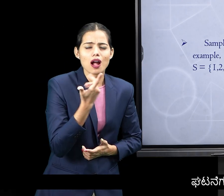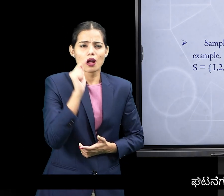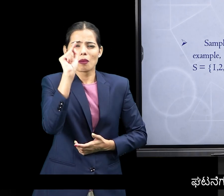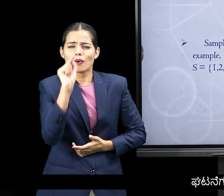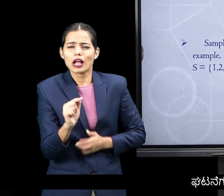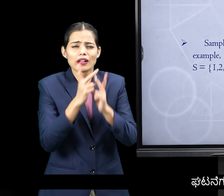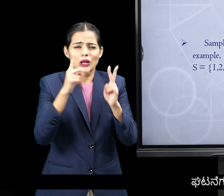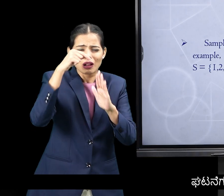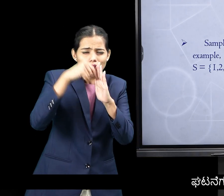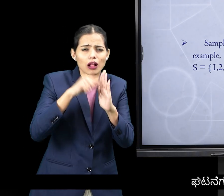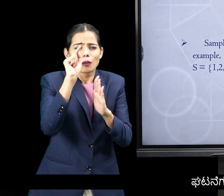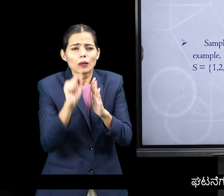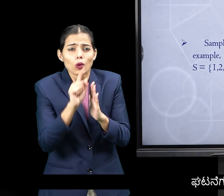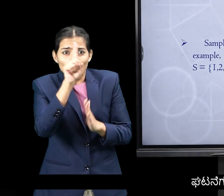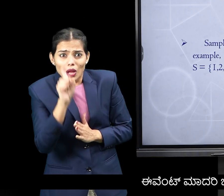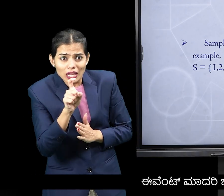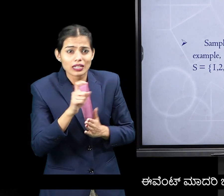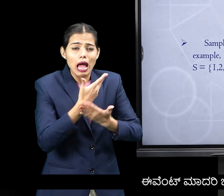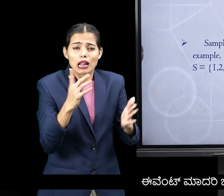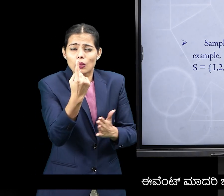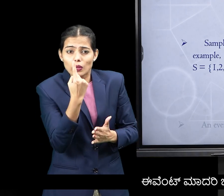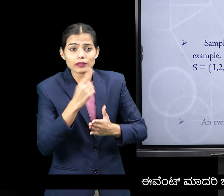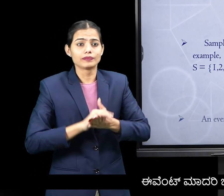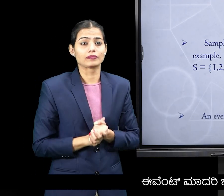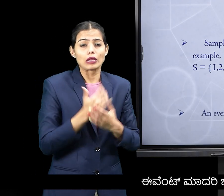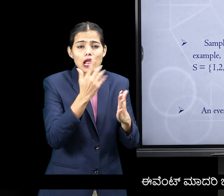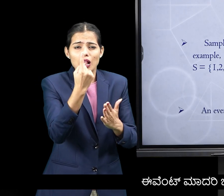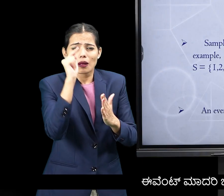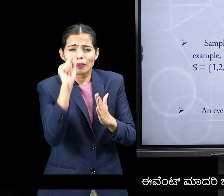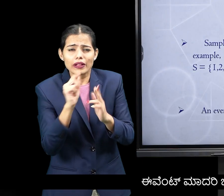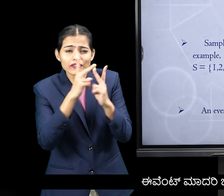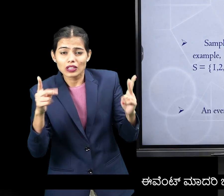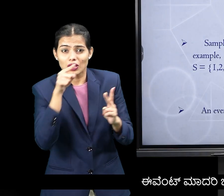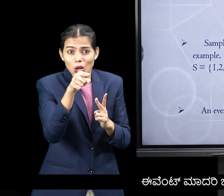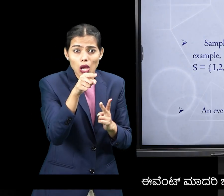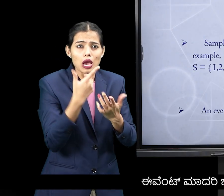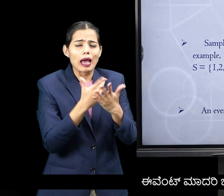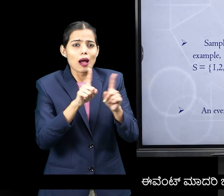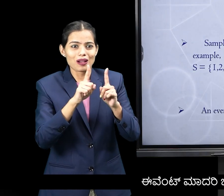ಘಟನೆಗಳು ಯಾವುವು? ಈವೆಂಟ್ ಮಾದರಿ ಜಾಗದ ಉಪವಿಭಾಗವಾಗಿದೆ.